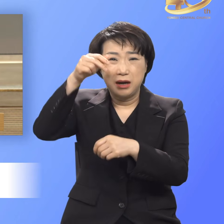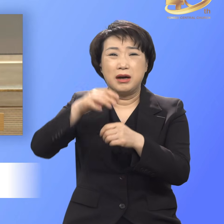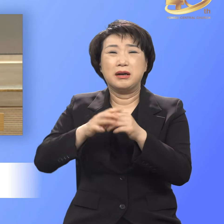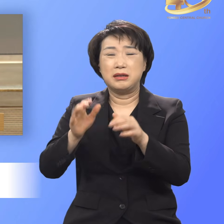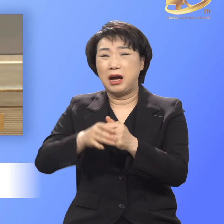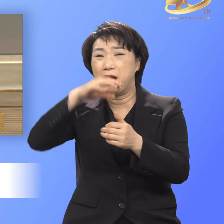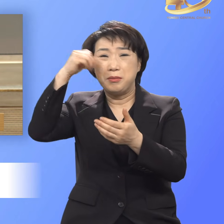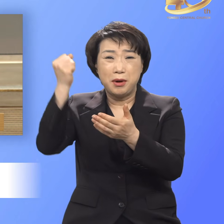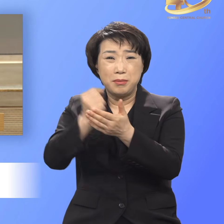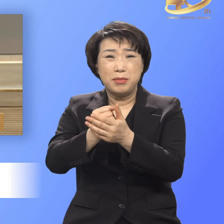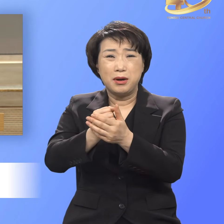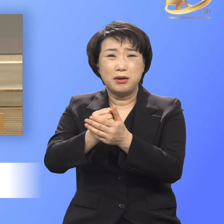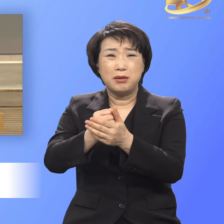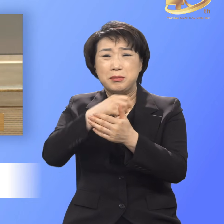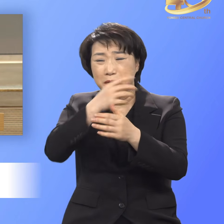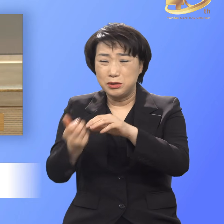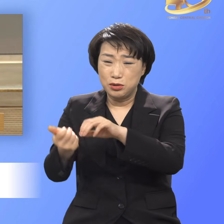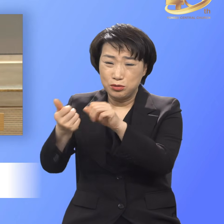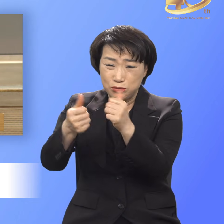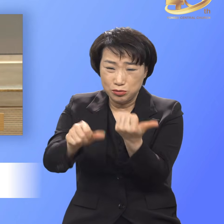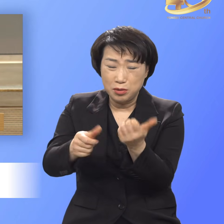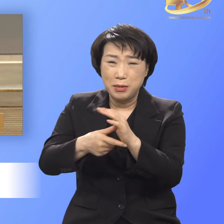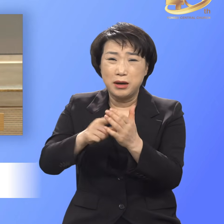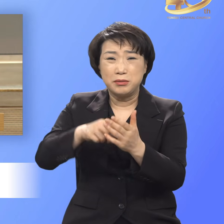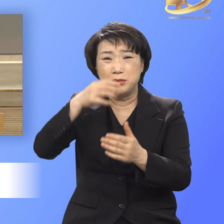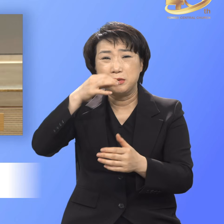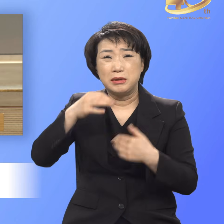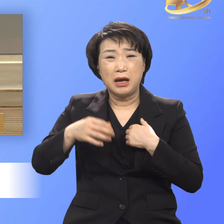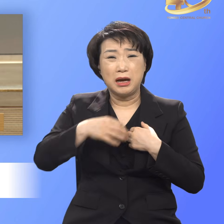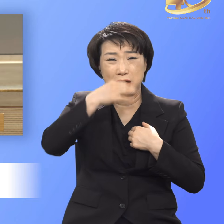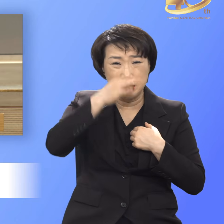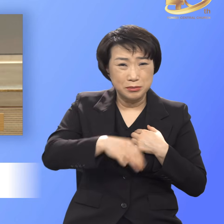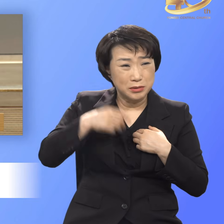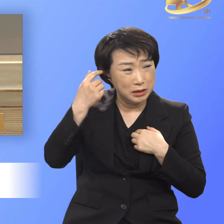뺏겨 죽을 만큼 힘드냐?